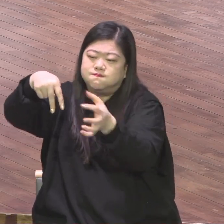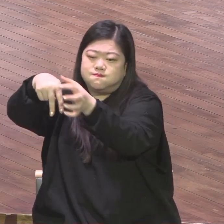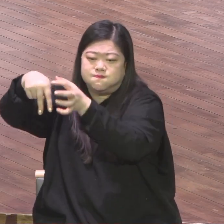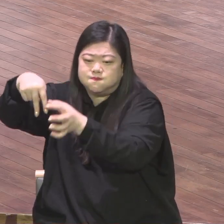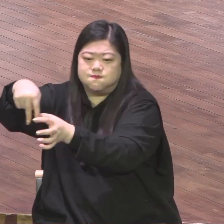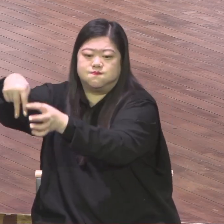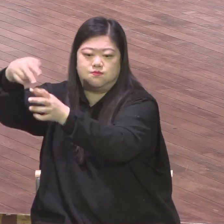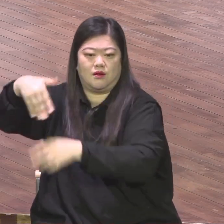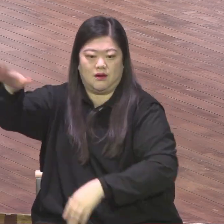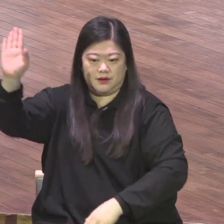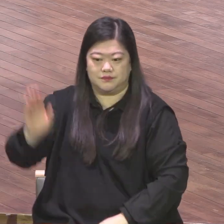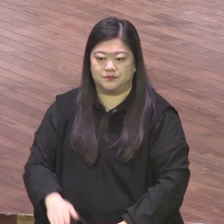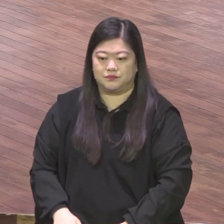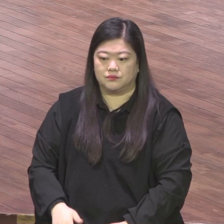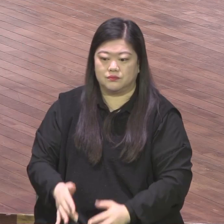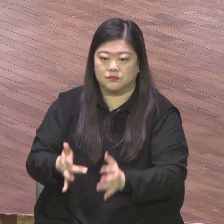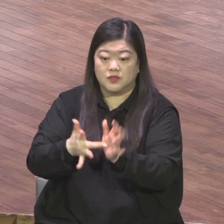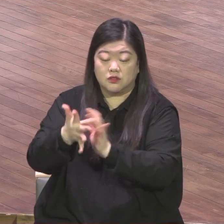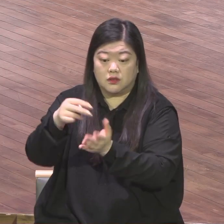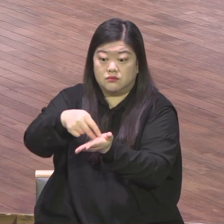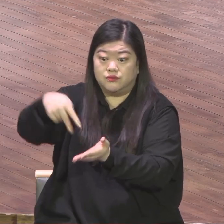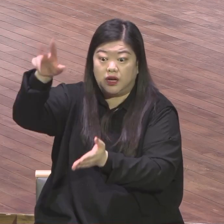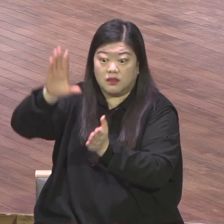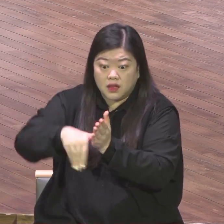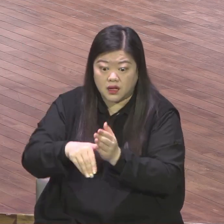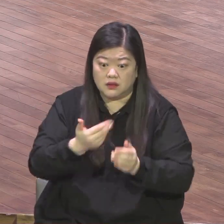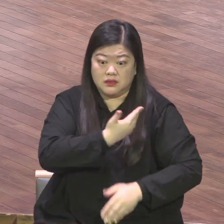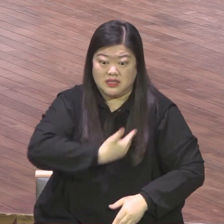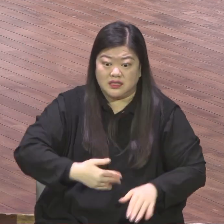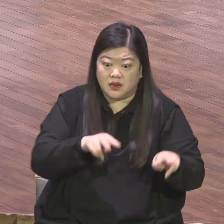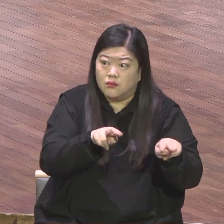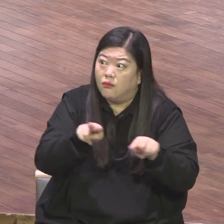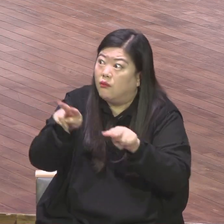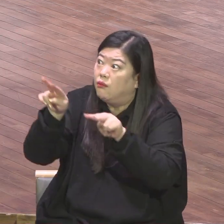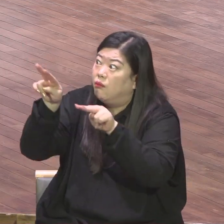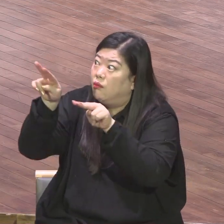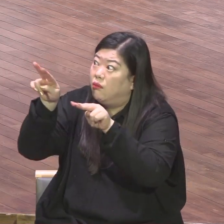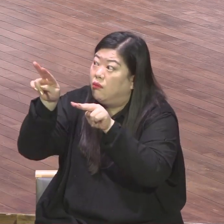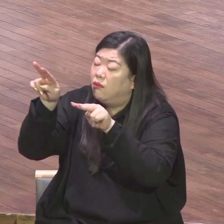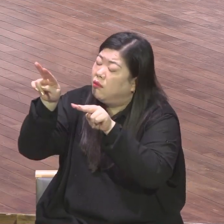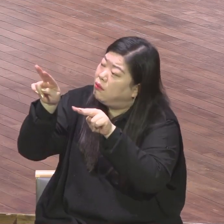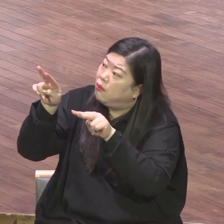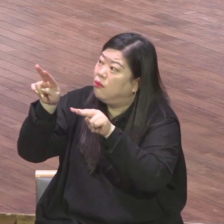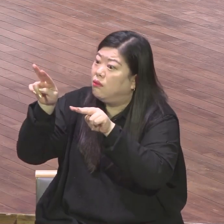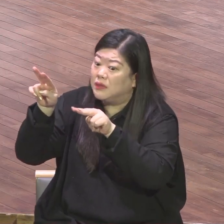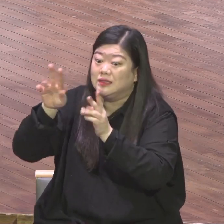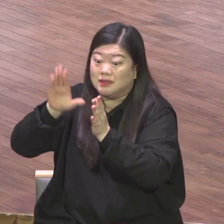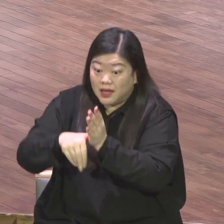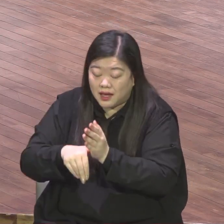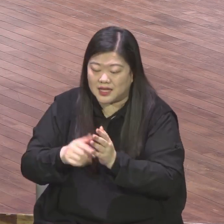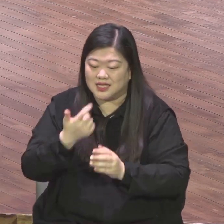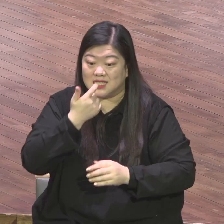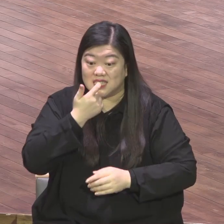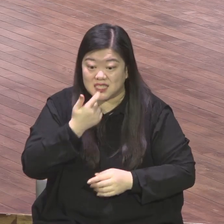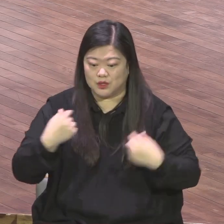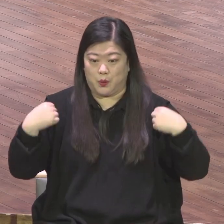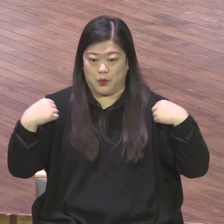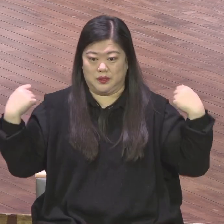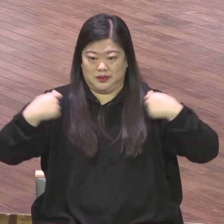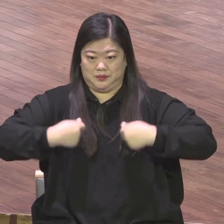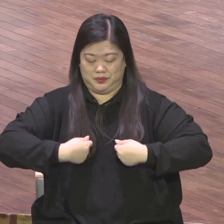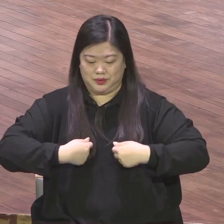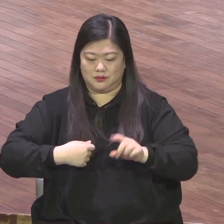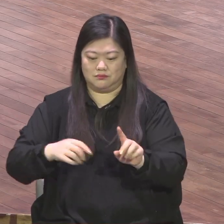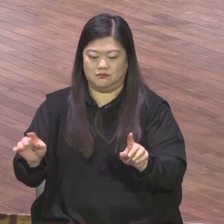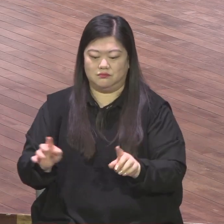하더라. 올라가실 때 제자들이 자세히 하늘을 쳐다보고 있는데 흰옷 입은 두 사람이 그들 곁에 서서